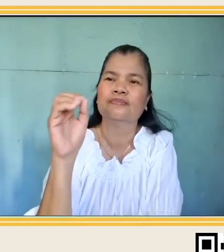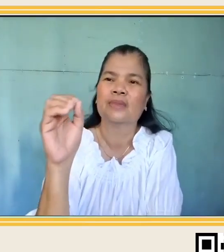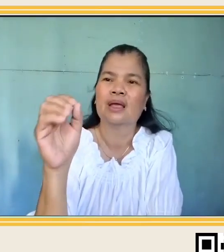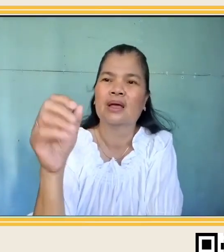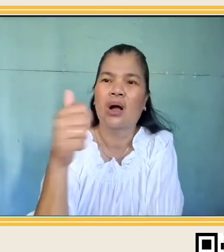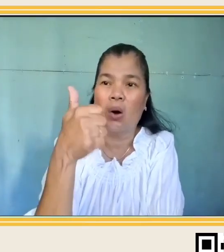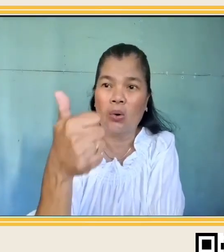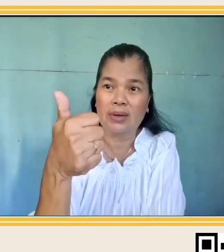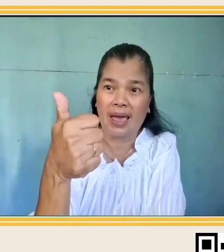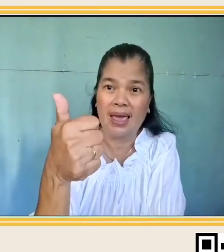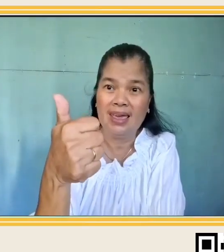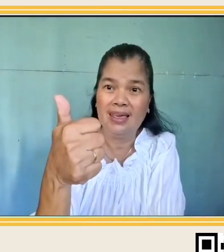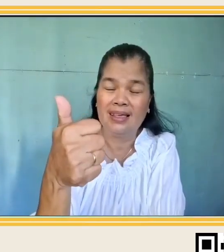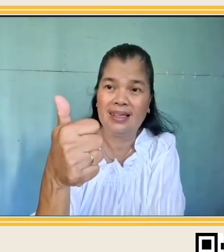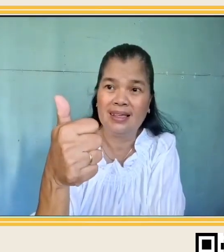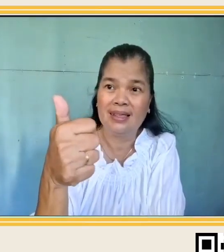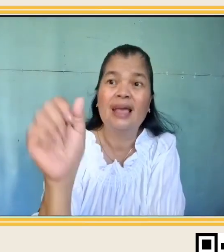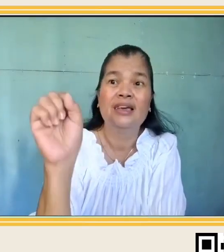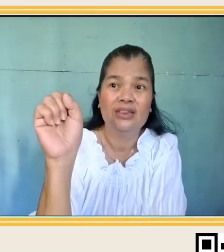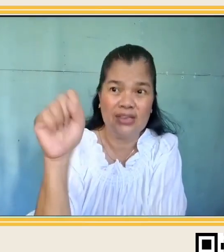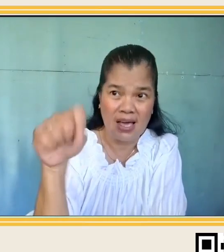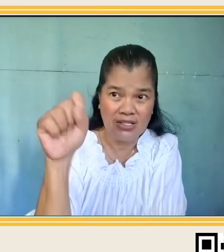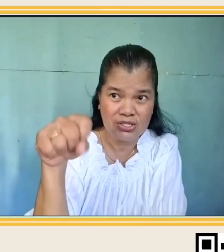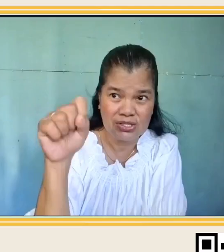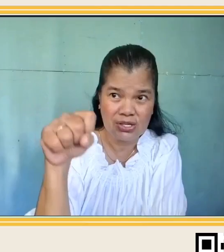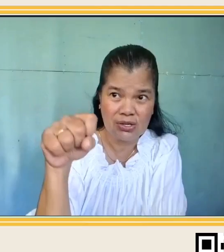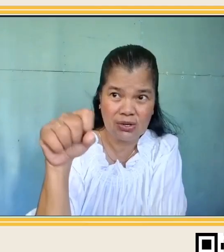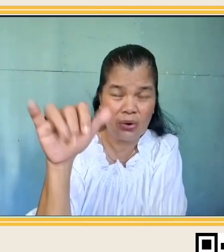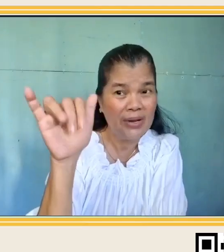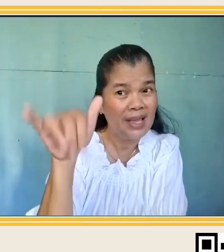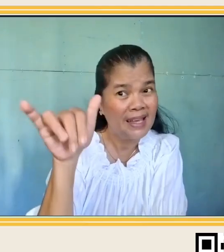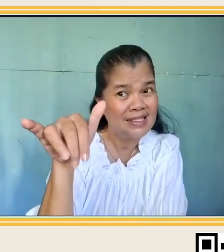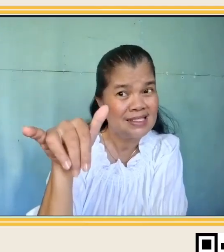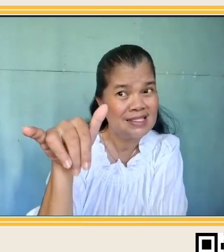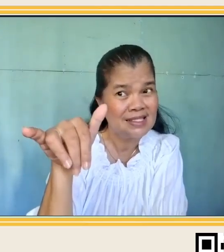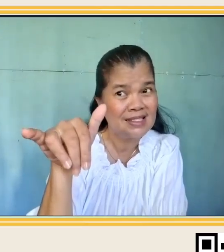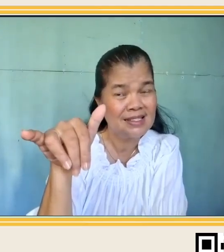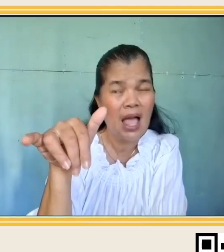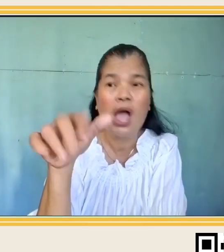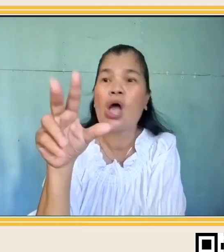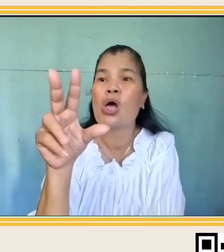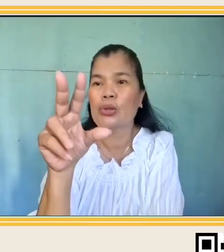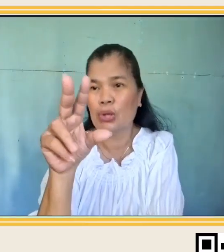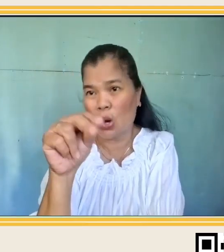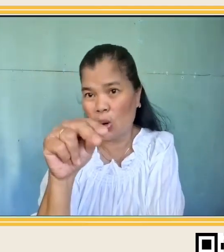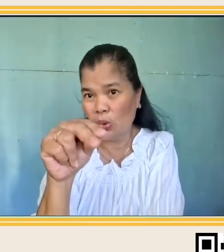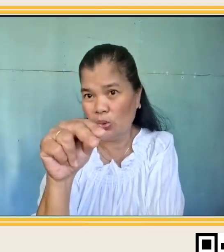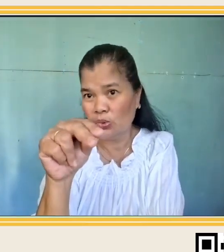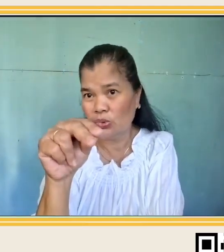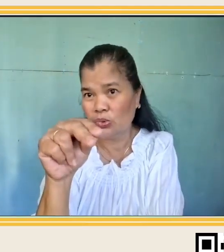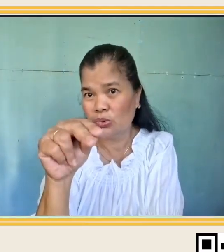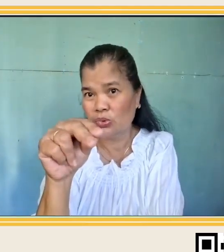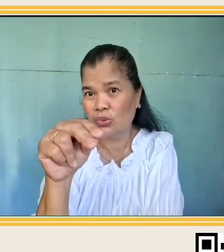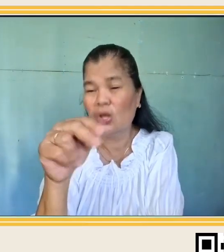Review. Okay. Yes or yes.